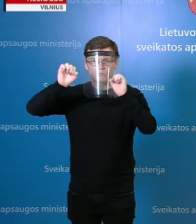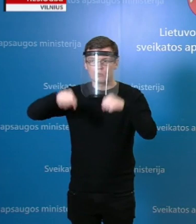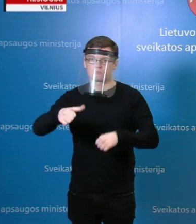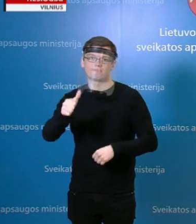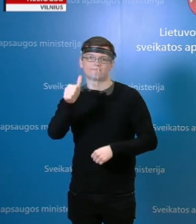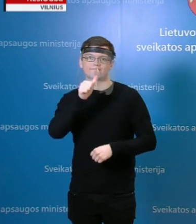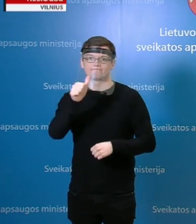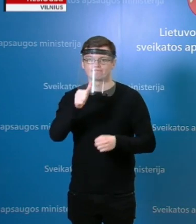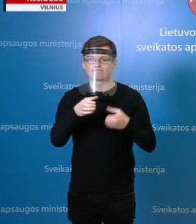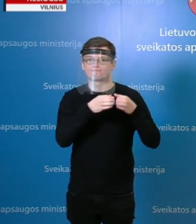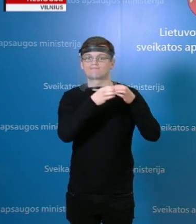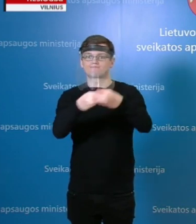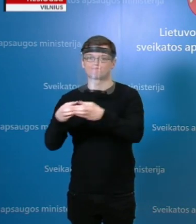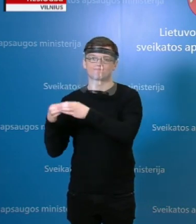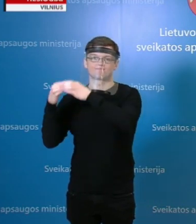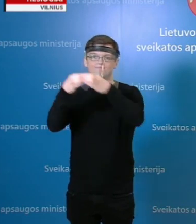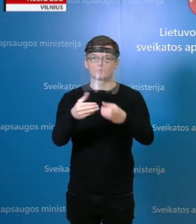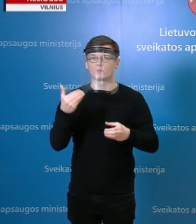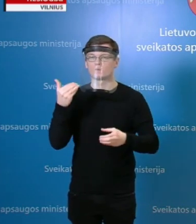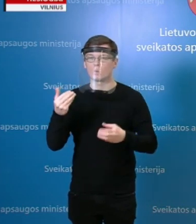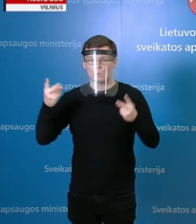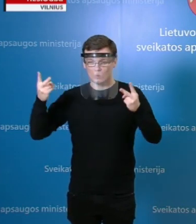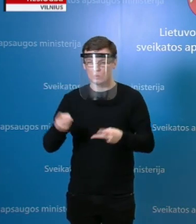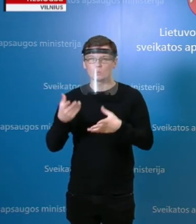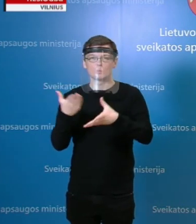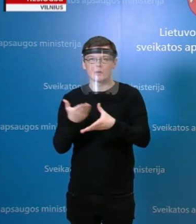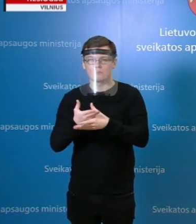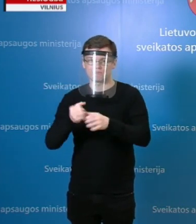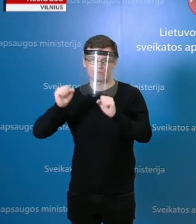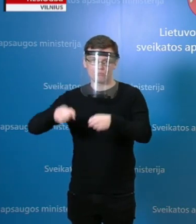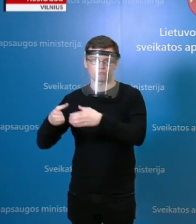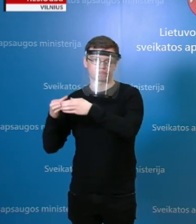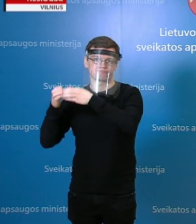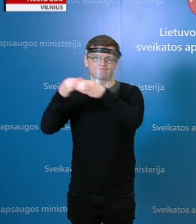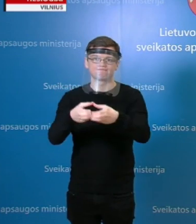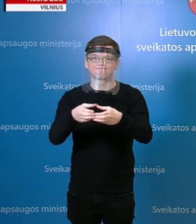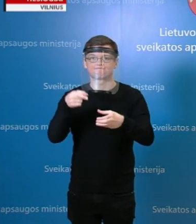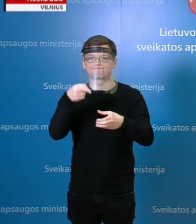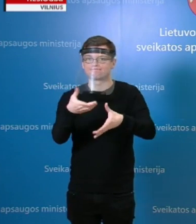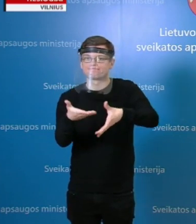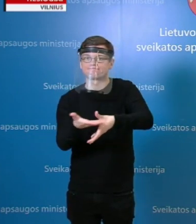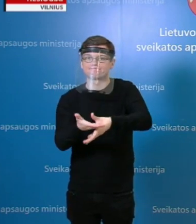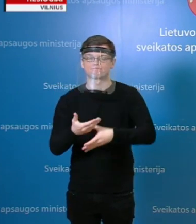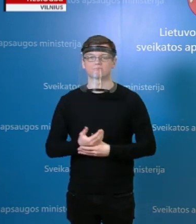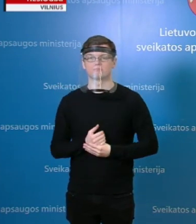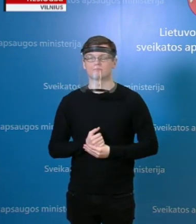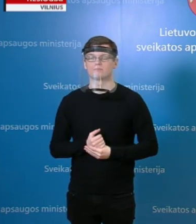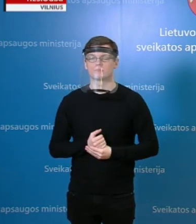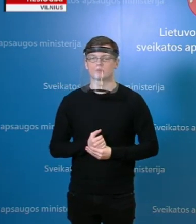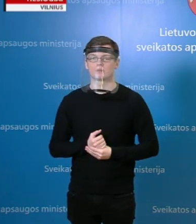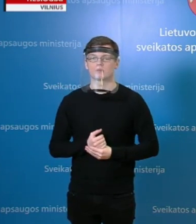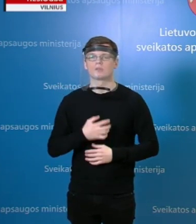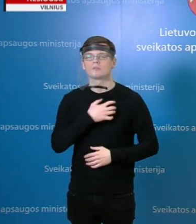teikti pagalbą ten, kur jinai yra labiausiai reikalinga. Taip pat yra labai svarbu apmokyti